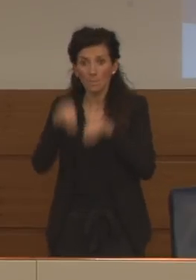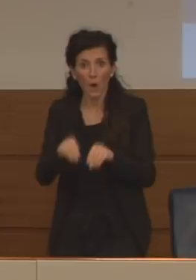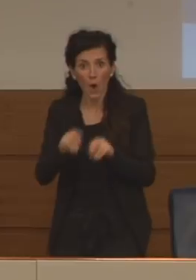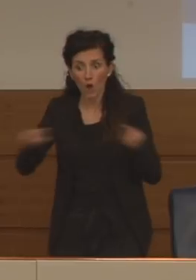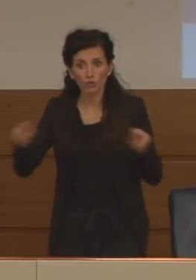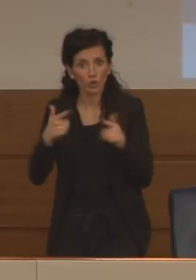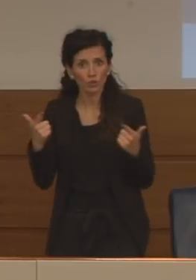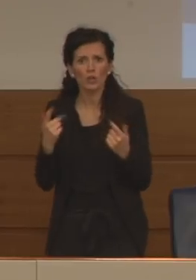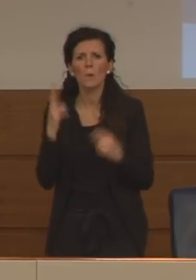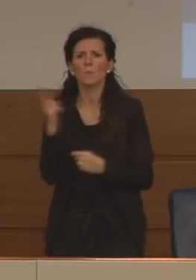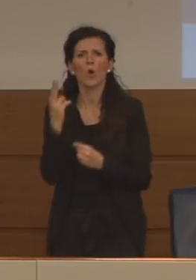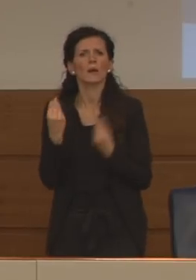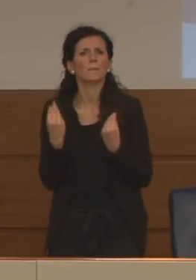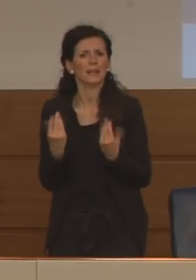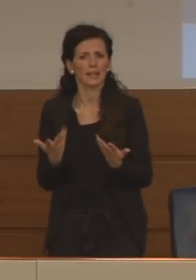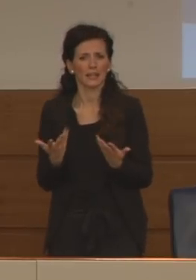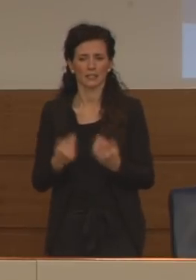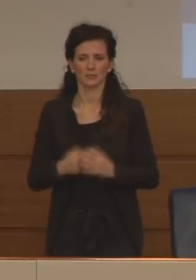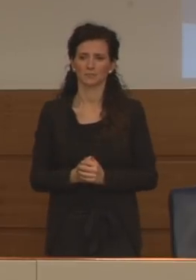grazie